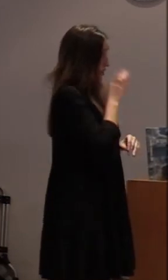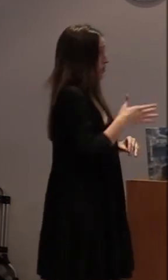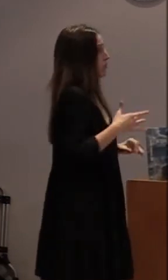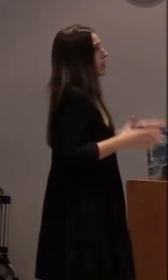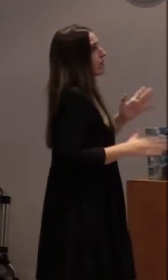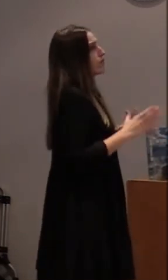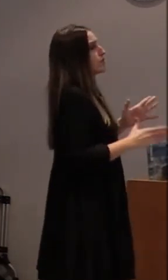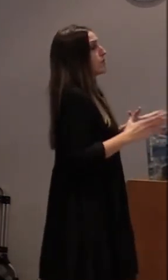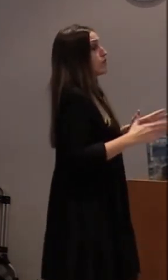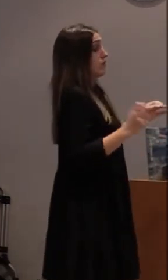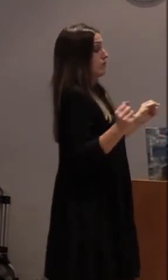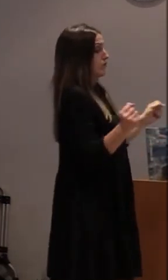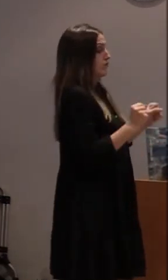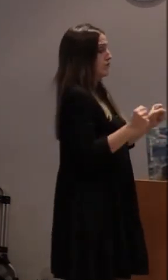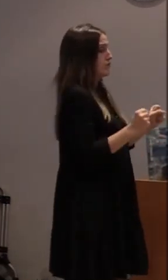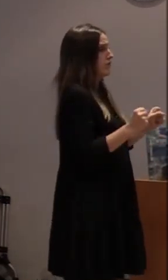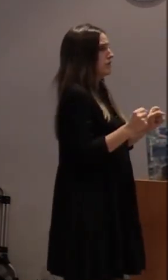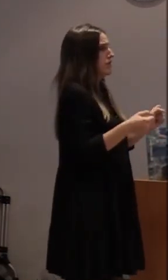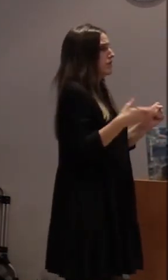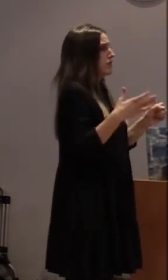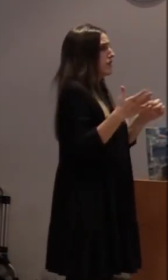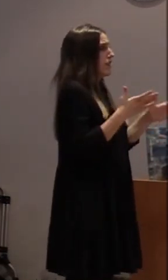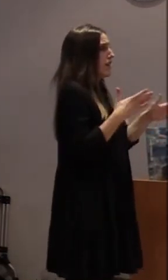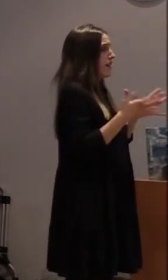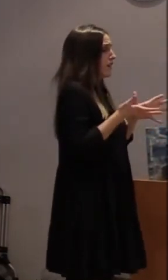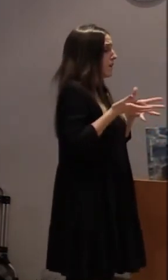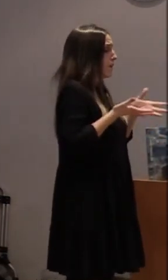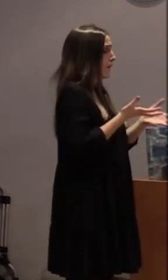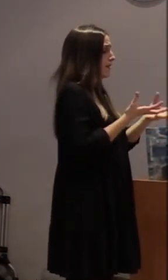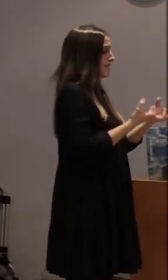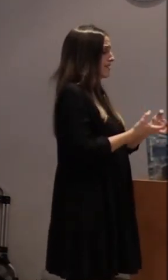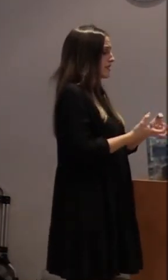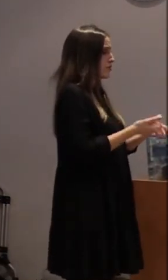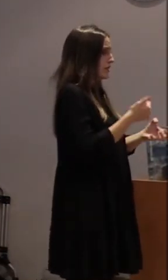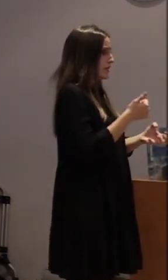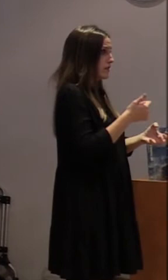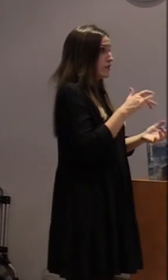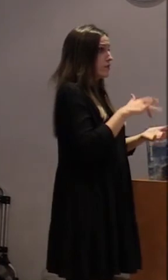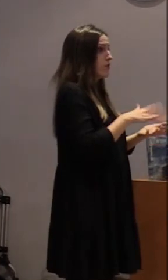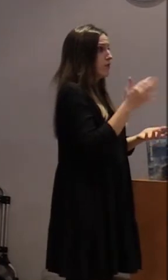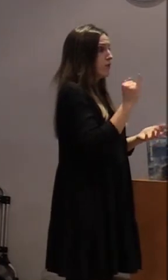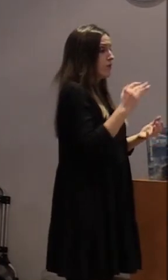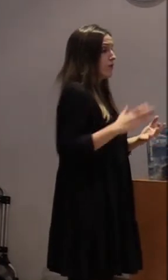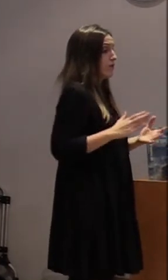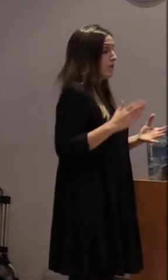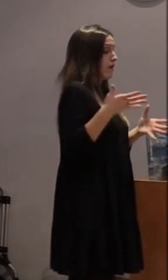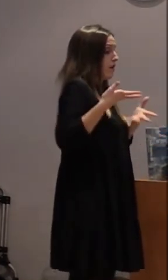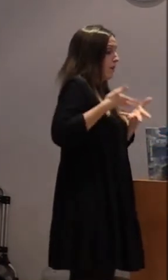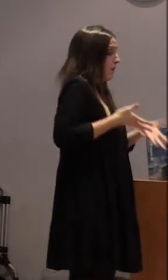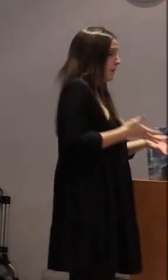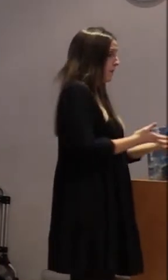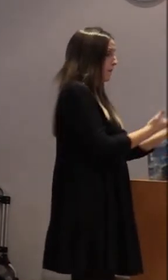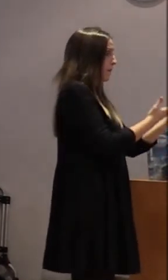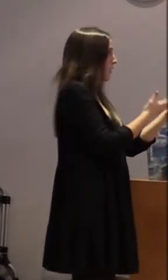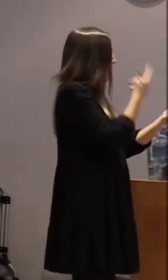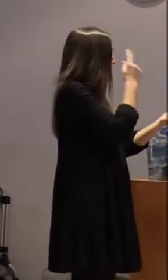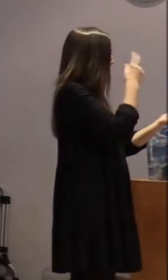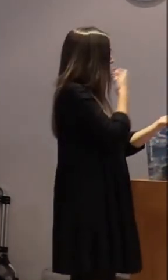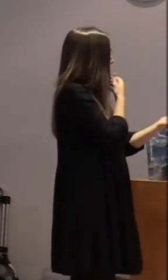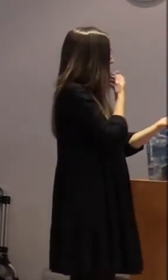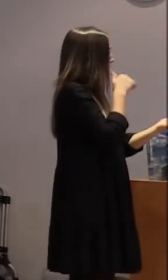fríos, el aire está más seco. Cuando llega una ola de esta siberiana, no sé si este invierno la